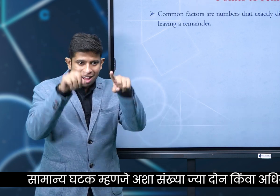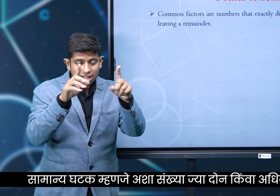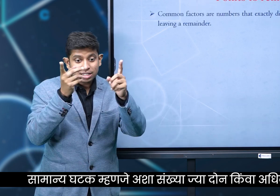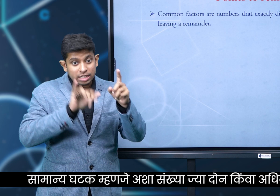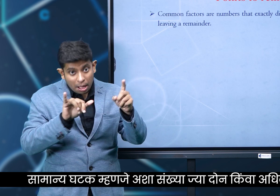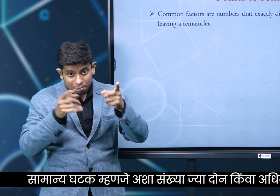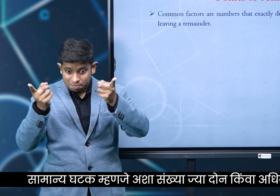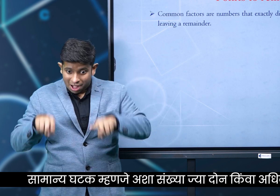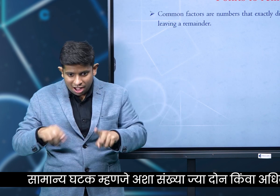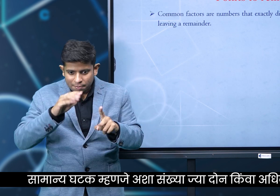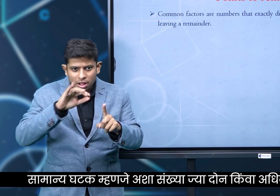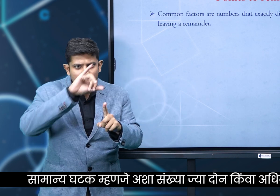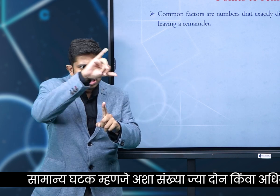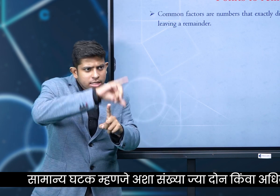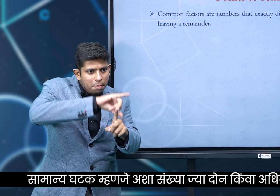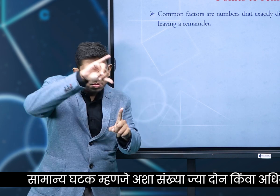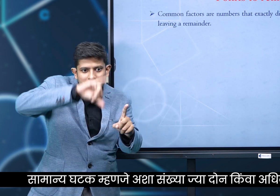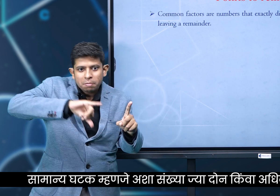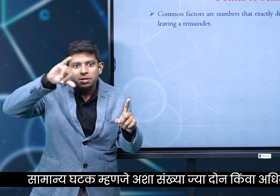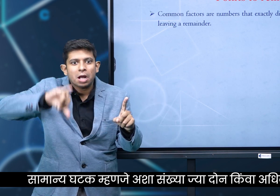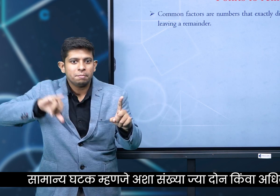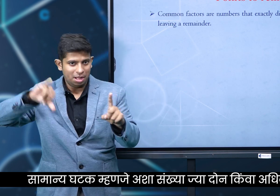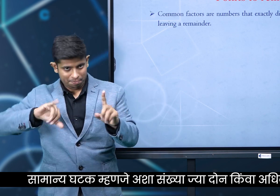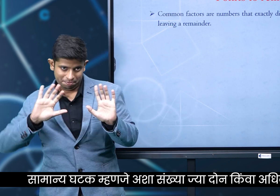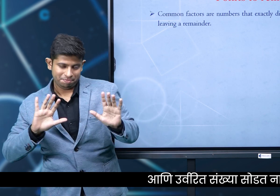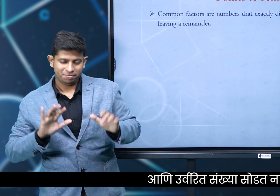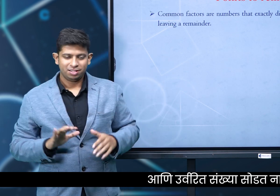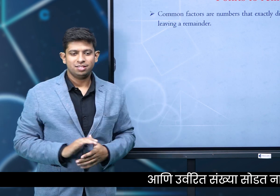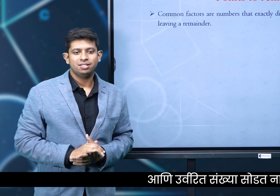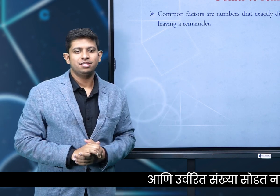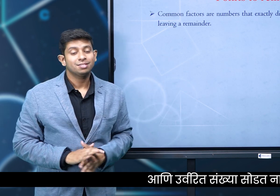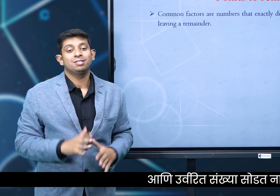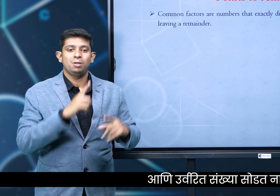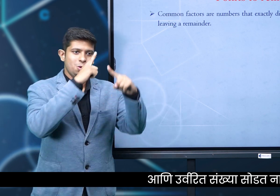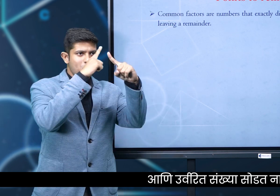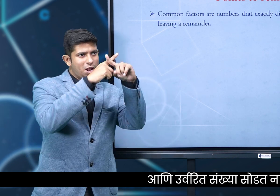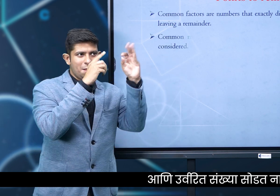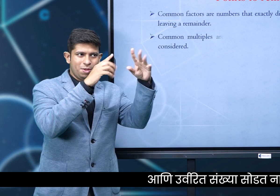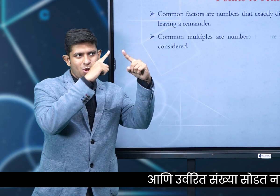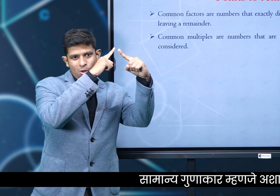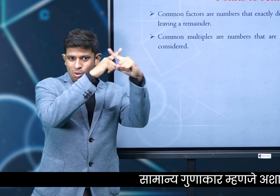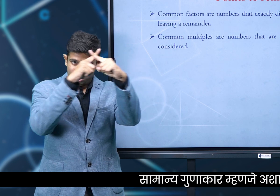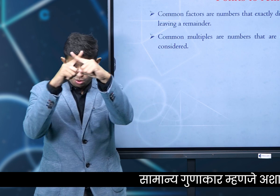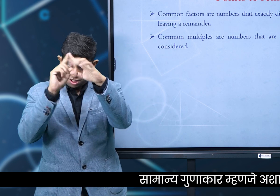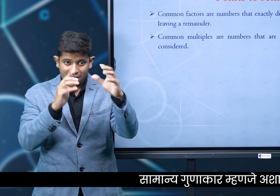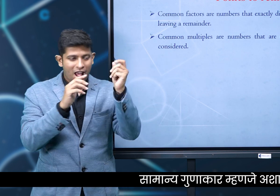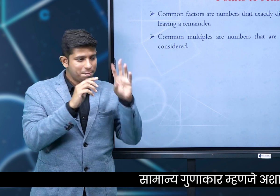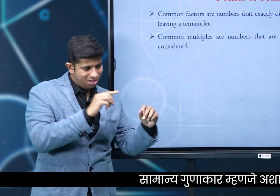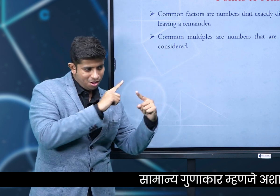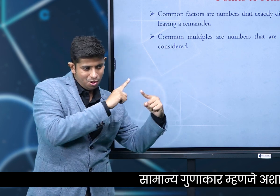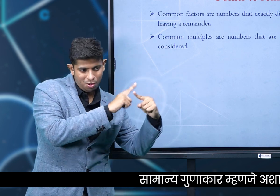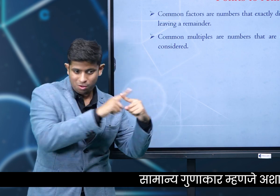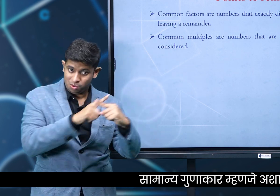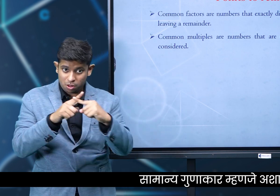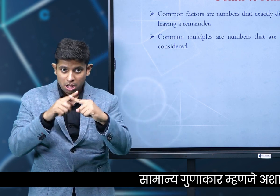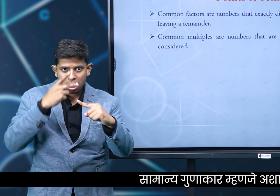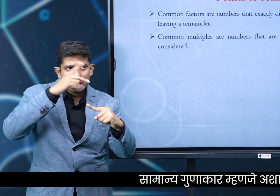संख्या ज्या 2 किंवा अधिक संख्यांना अचूकपणे भागतात आणि उर्वरित संख्या सोडत नाहीत. सामान्य गुणाकार म्हणजे अशा संख्या